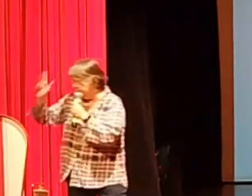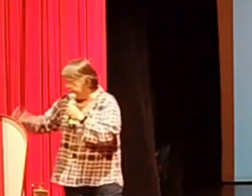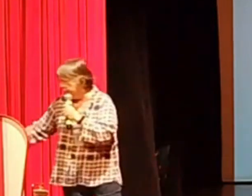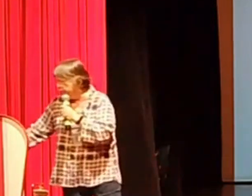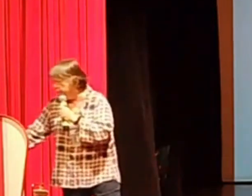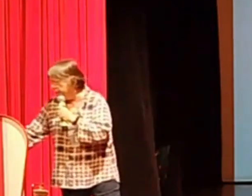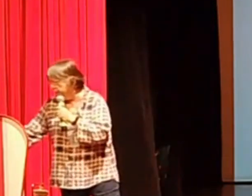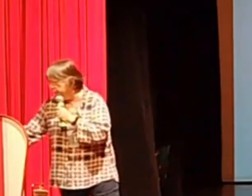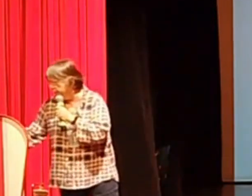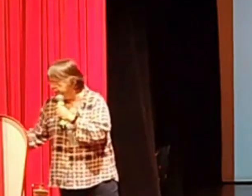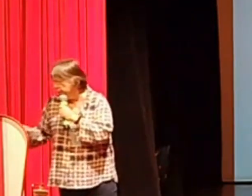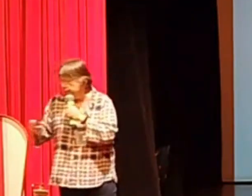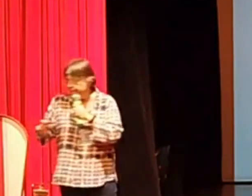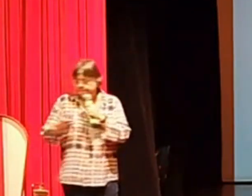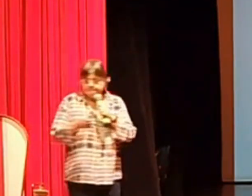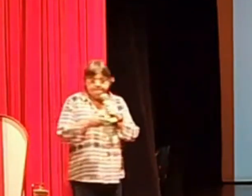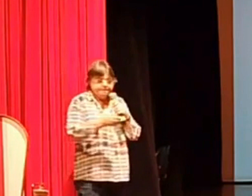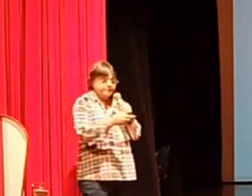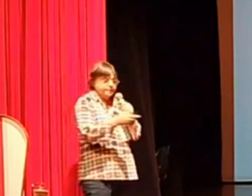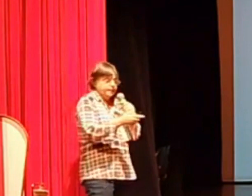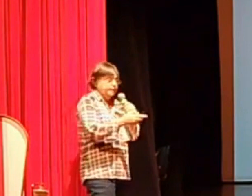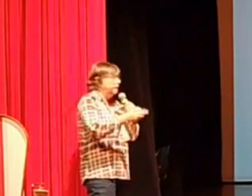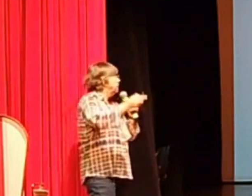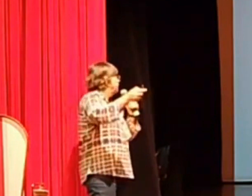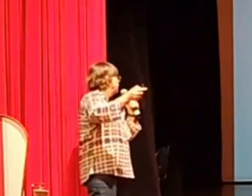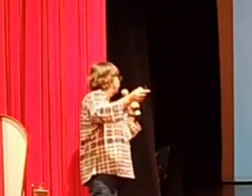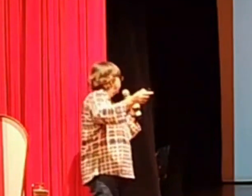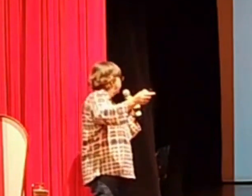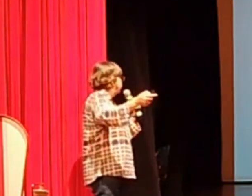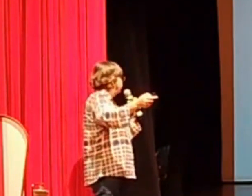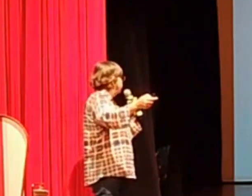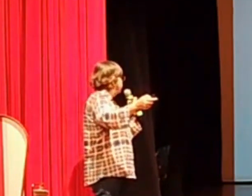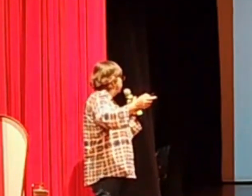Tudo isso aí está no meio da história.